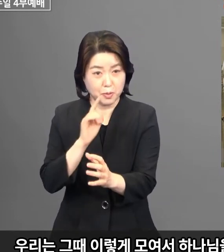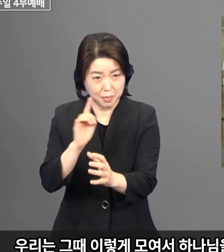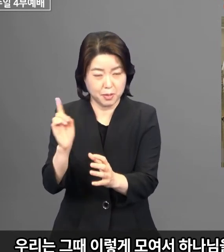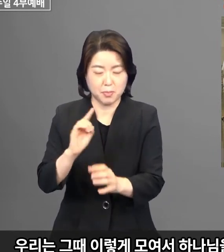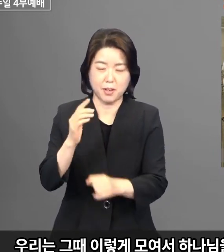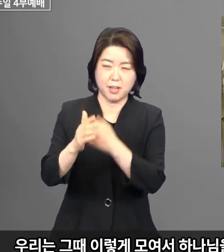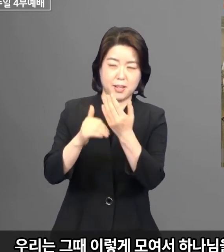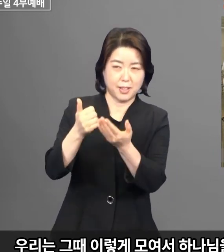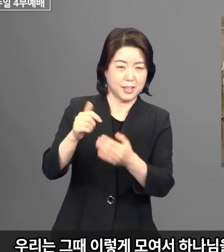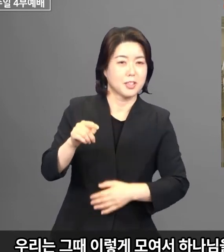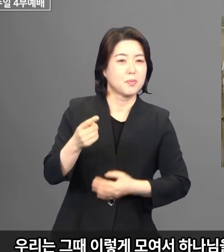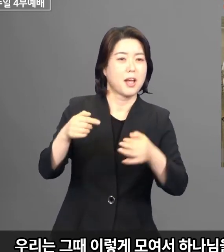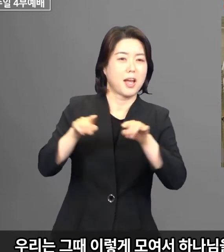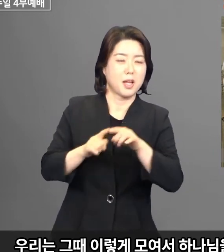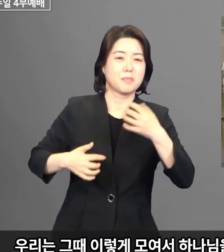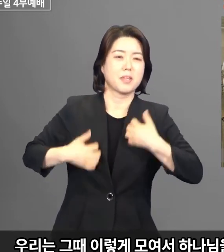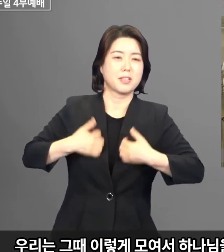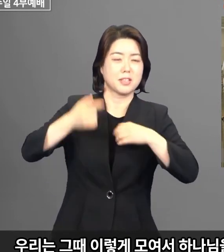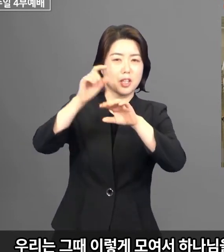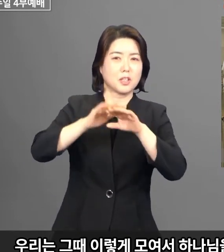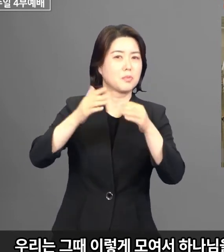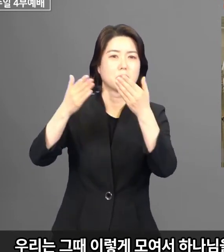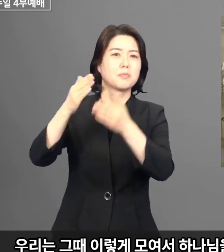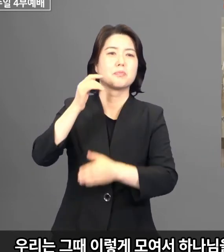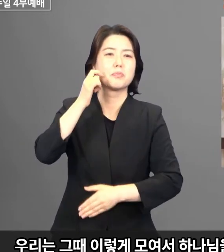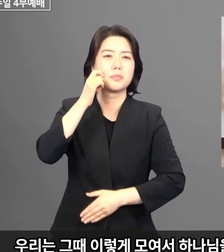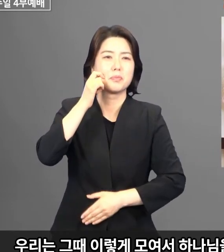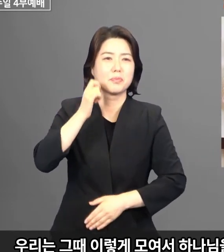하나님을 함께 즐거이 예배하지 못했습니다.